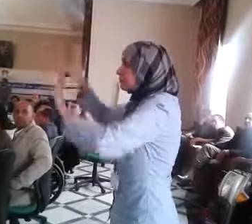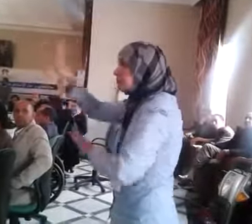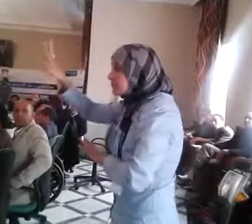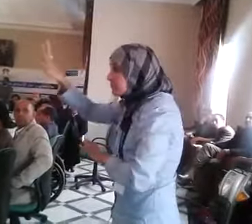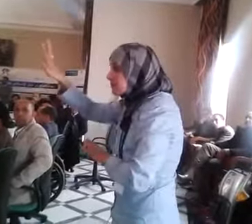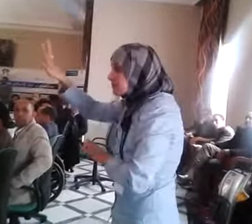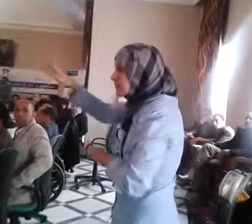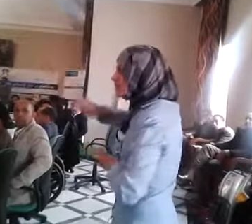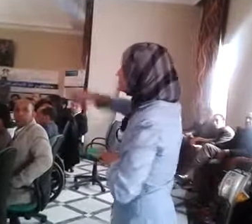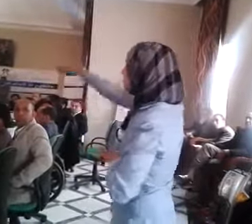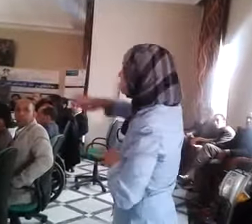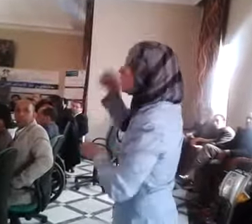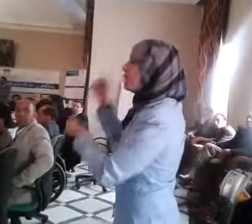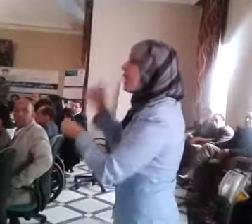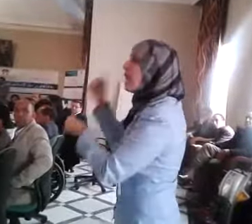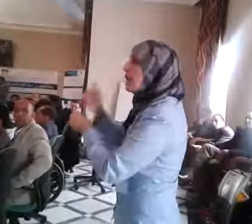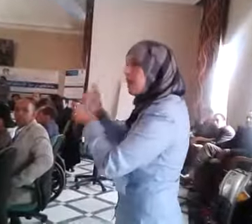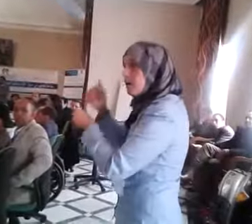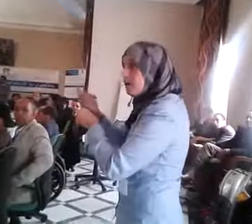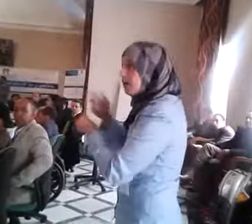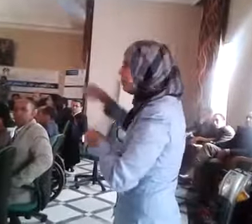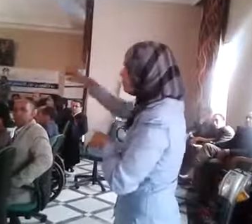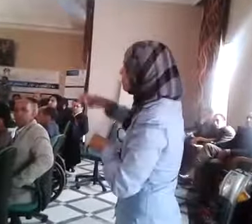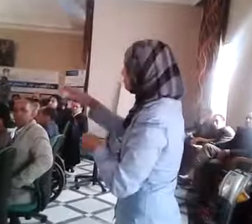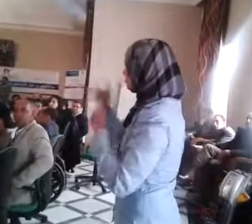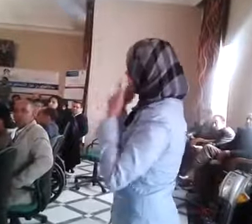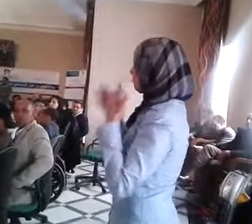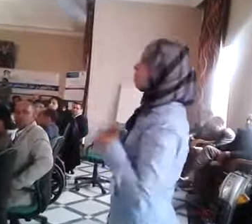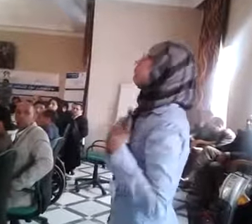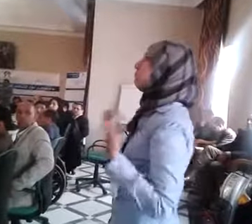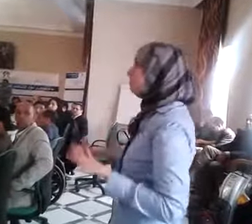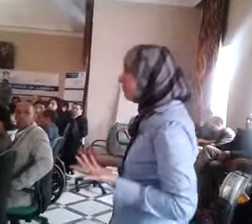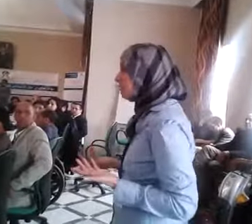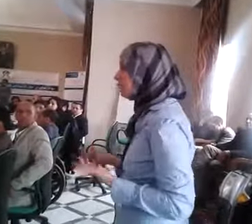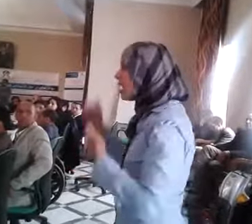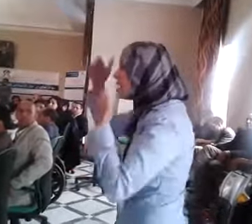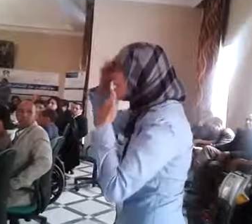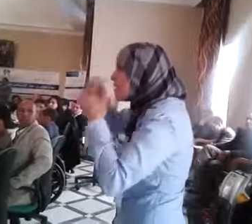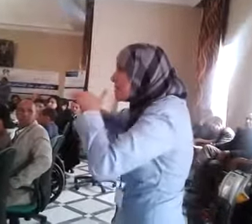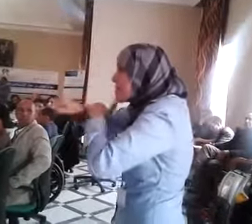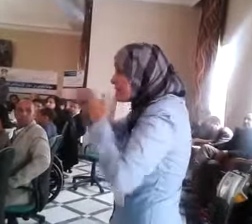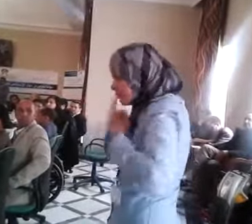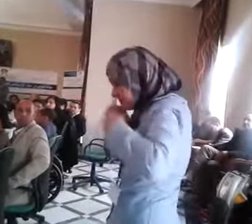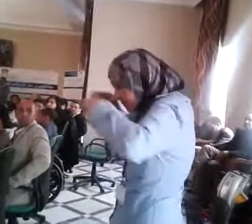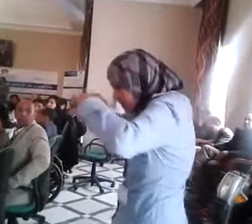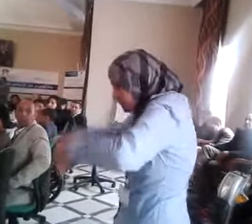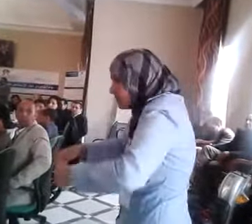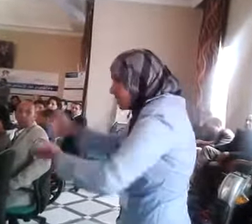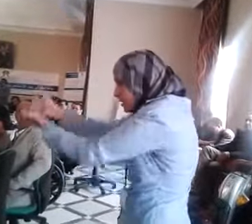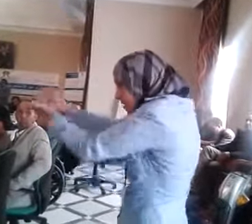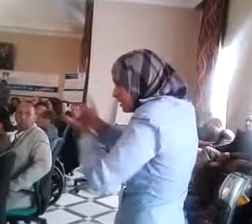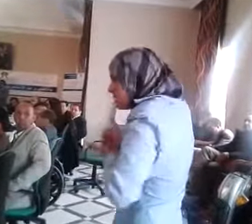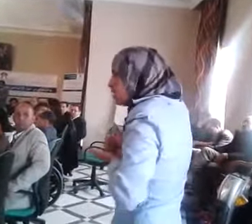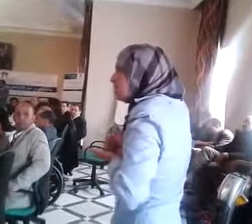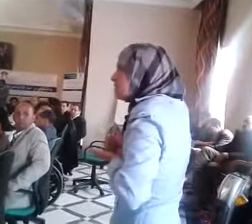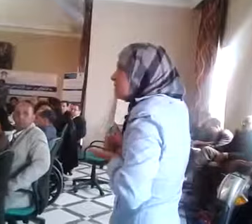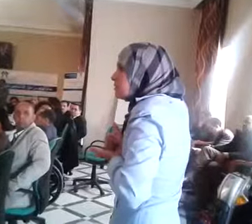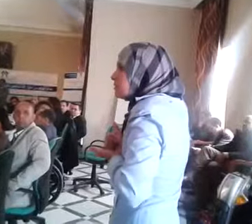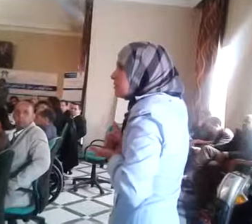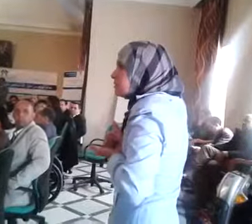متعليم متعليم هذه المجموعة لسنوات اللي حنا كان نضوب وما زل غير مخور نضوب ولكن بغينا فعلاً